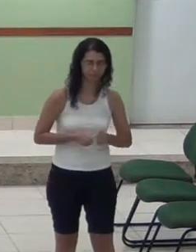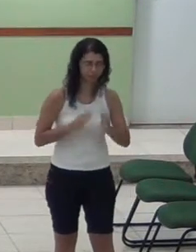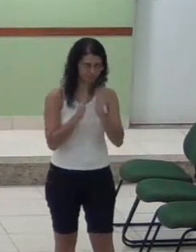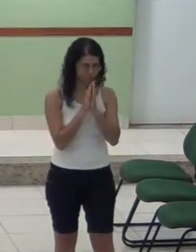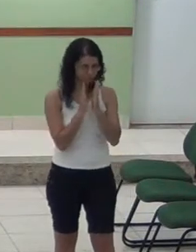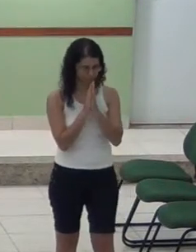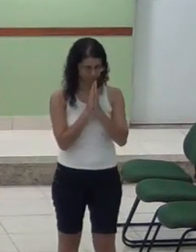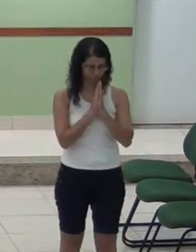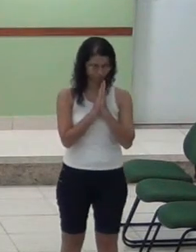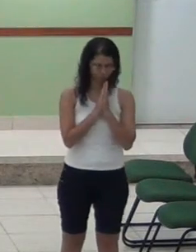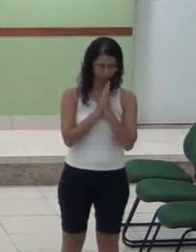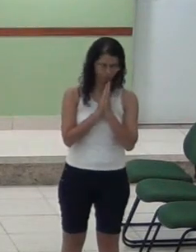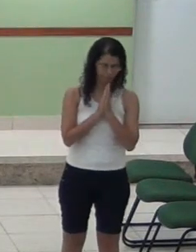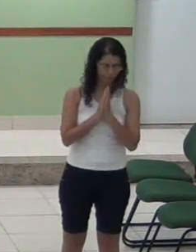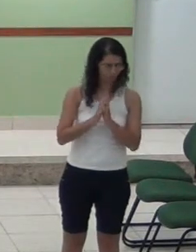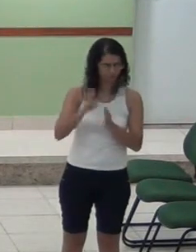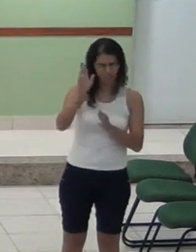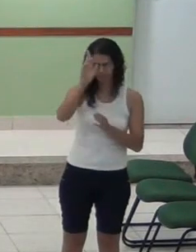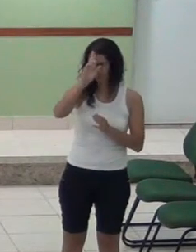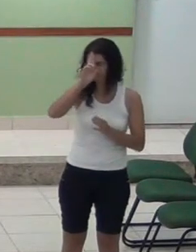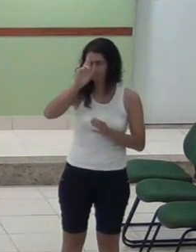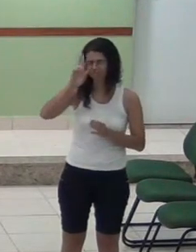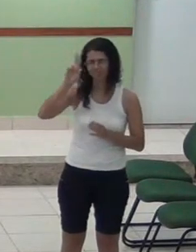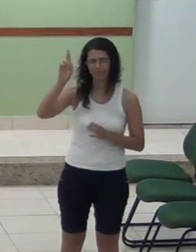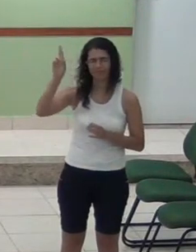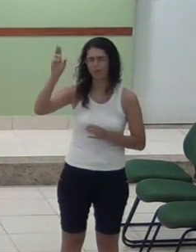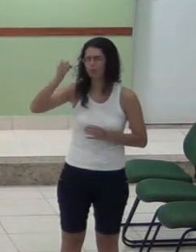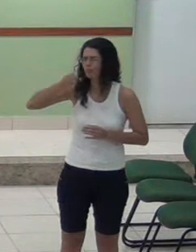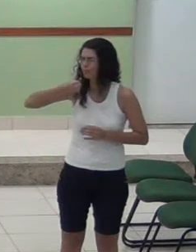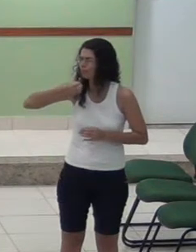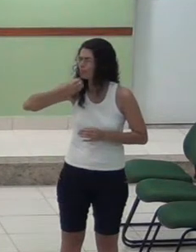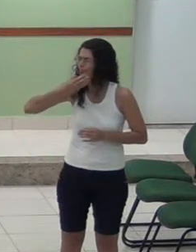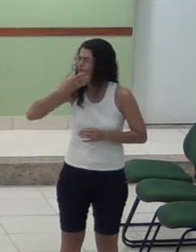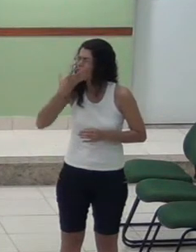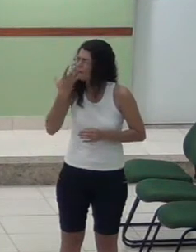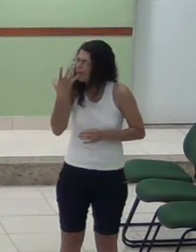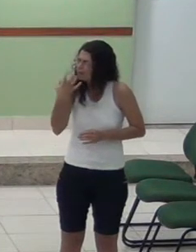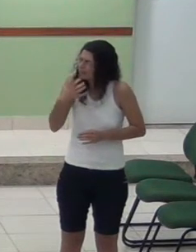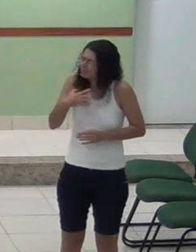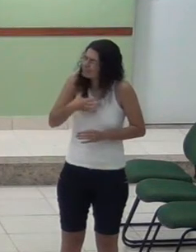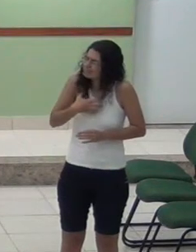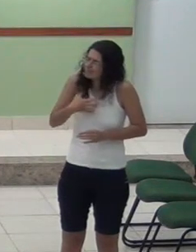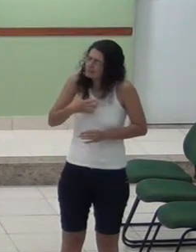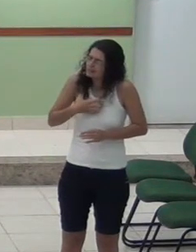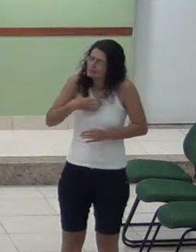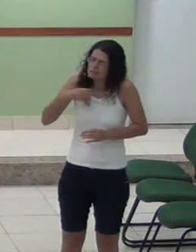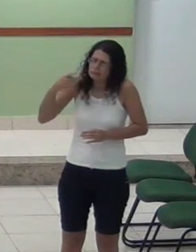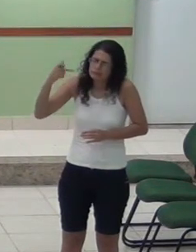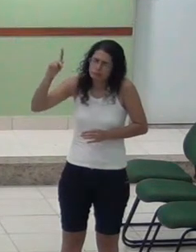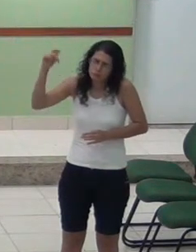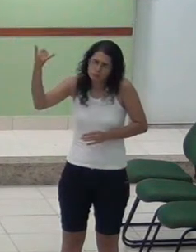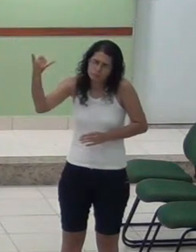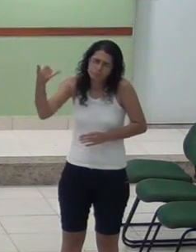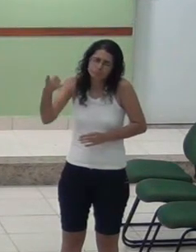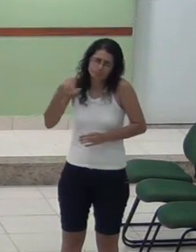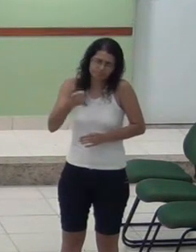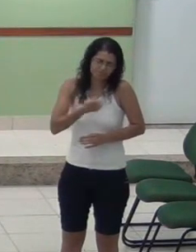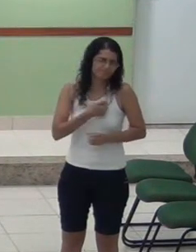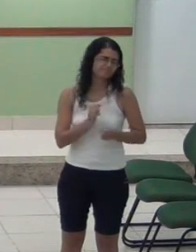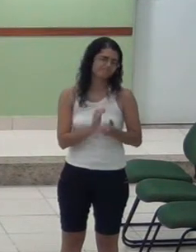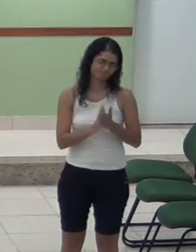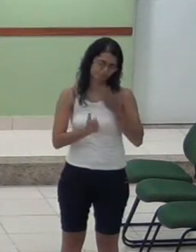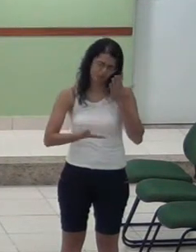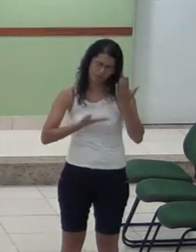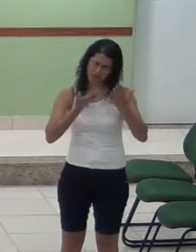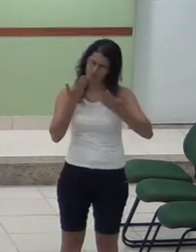comigo. Senhor, que bom ouvir a tua palavra, que bom ouvir a tua voz. Quanta coisa maravilhosa nós